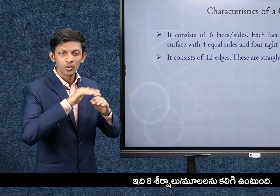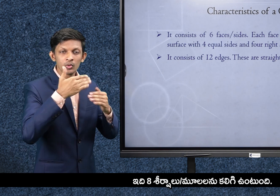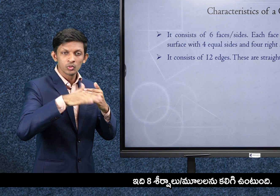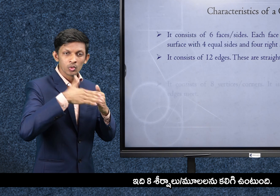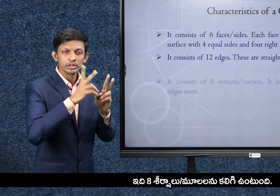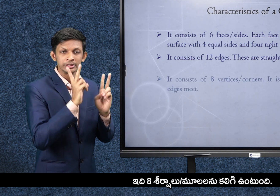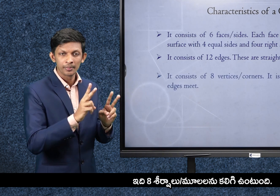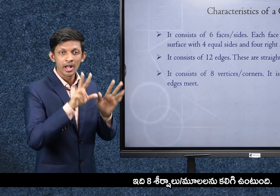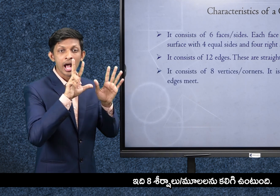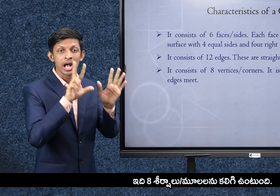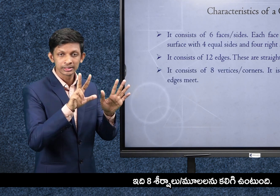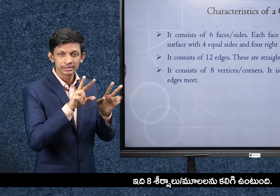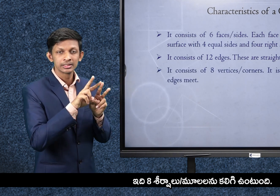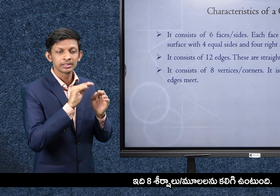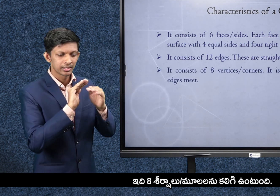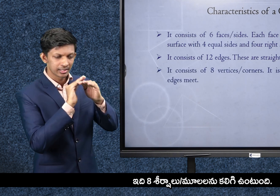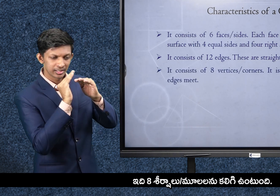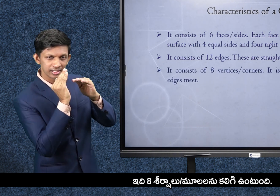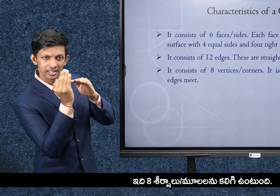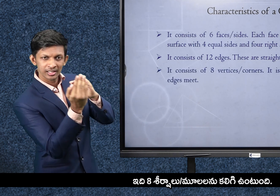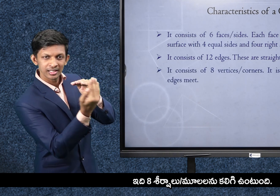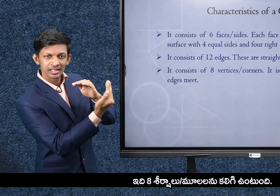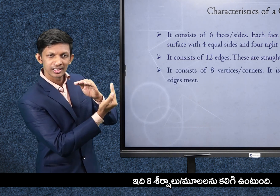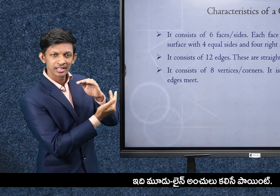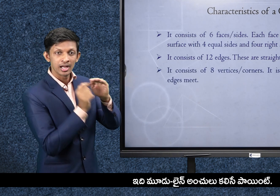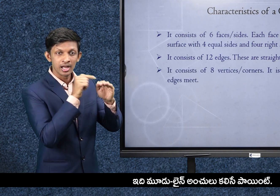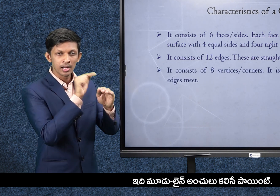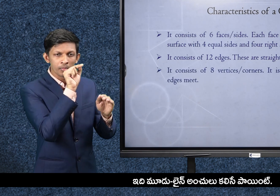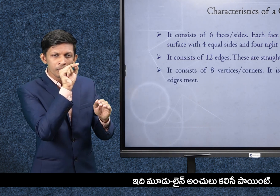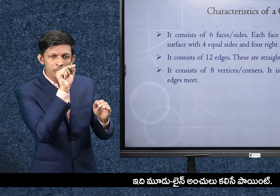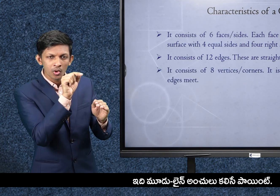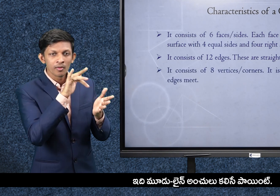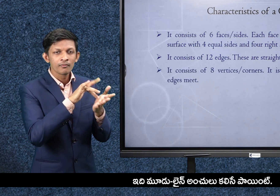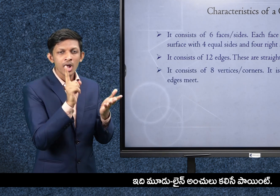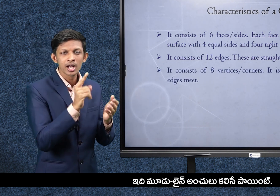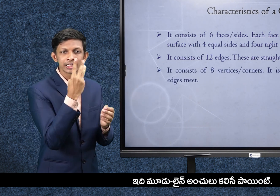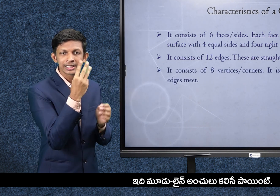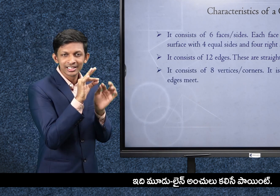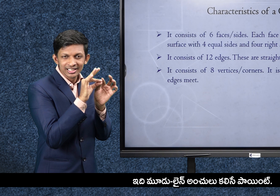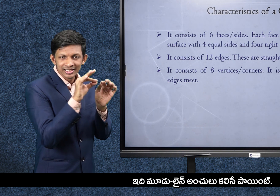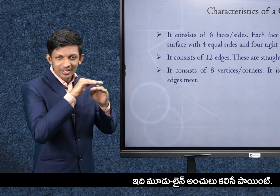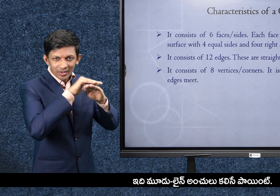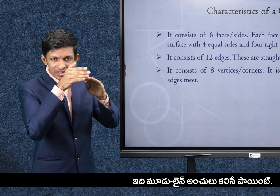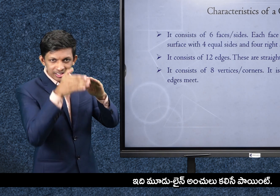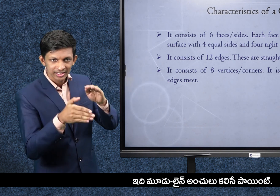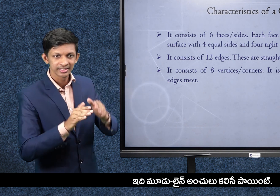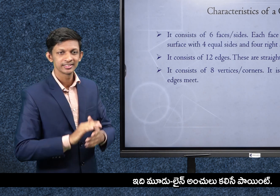ఇది 8 శీర్షాలు లేదా మూలాలను కలిగి ఉంటుంది. ఇది 3 లైన్ అంచులు కలిసే పాయింట్.